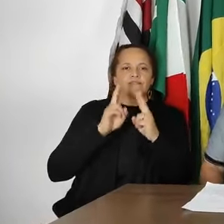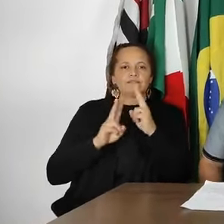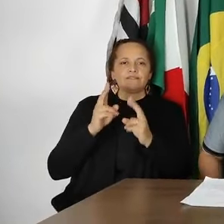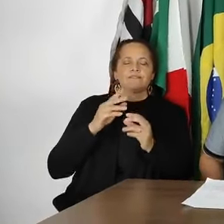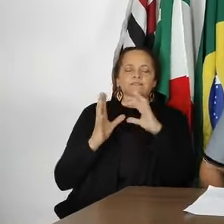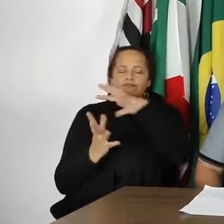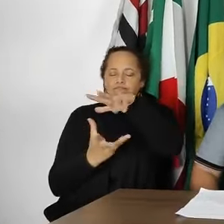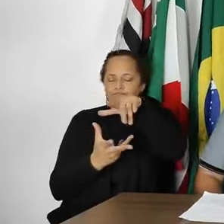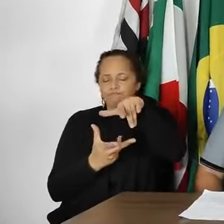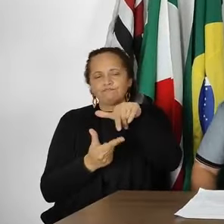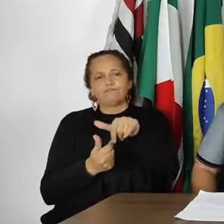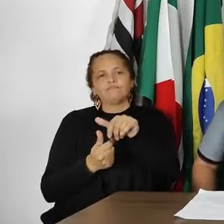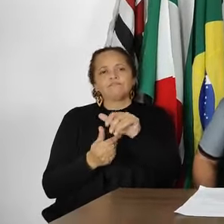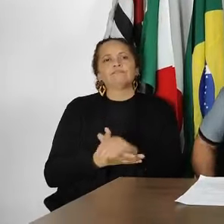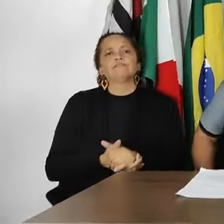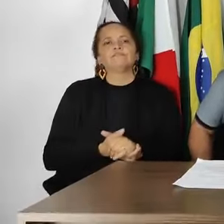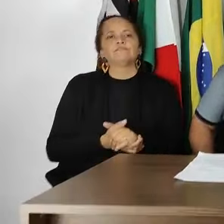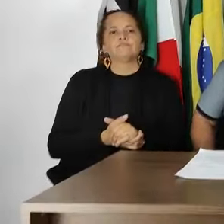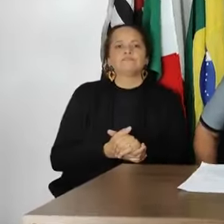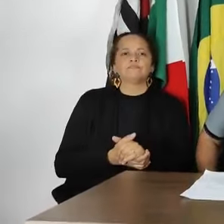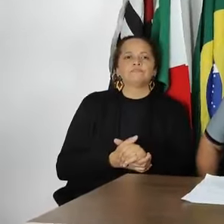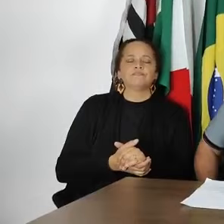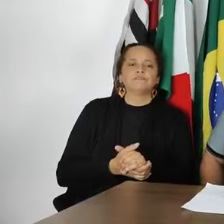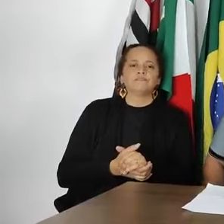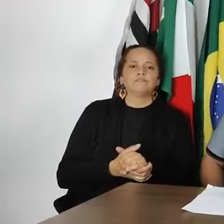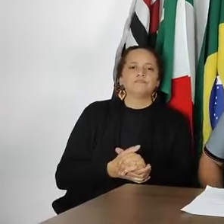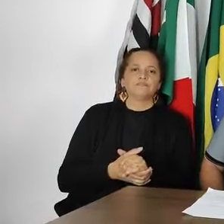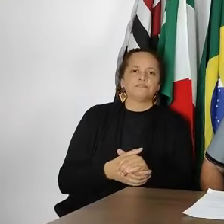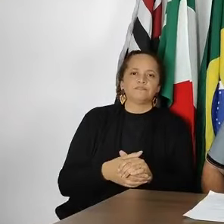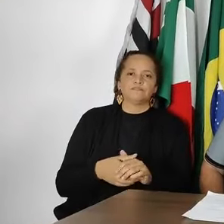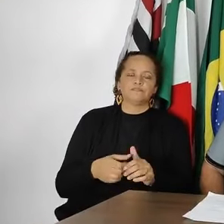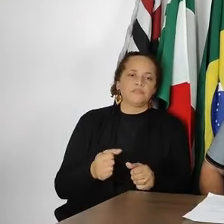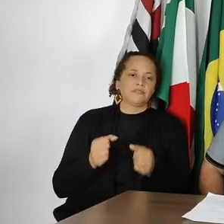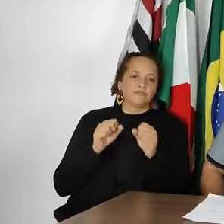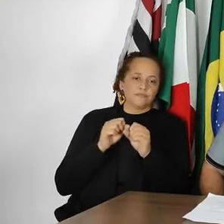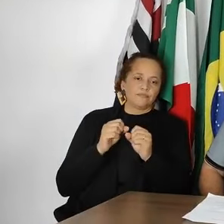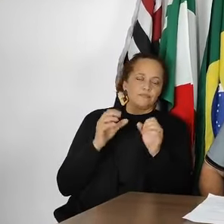no mundo, né? É uma lição que